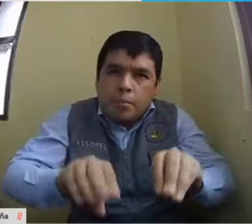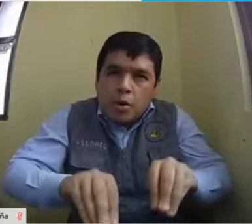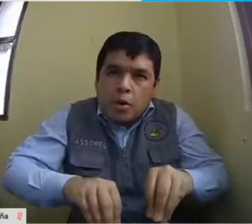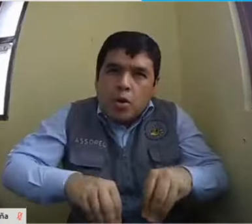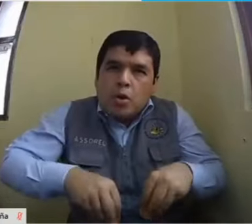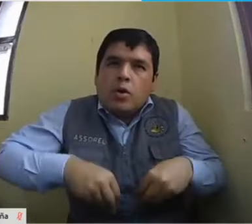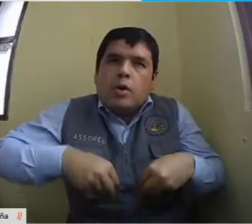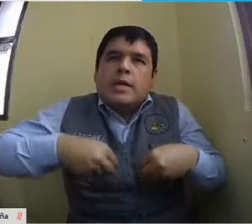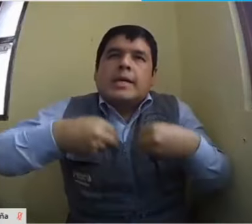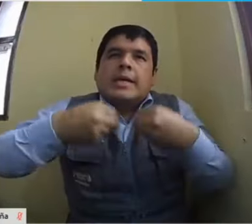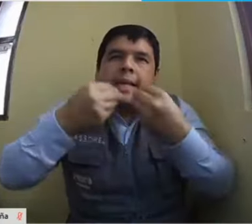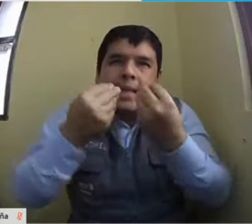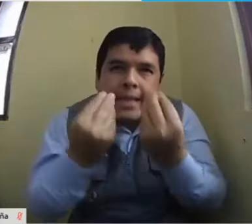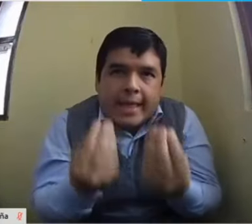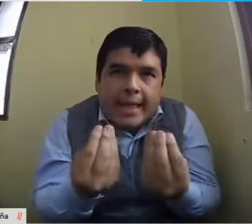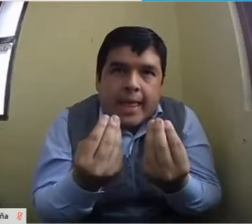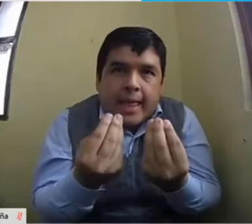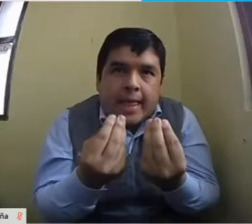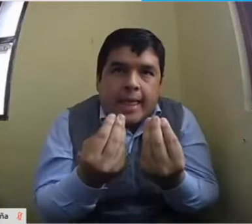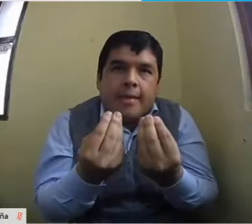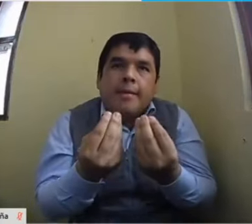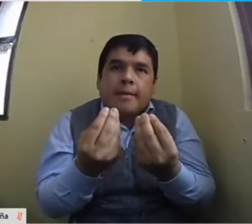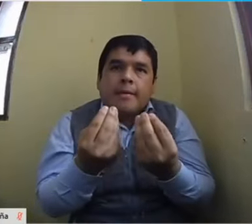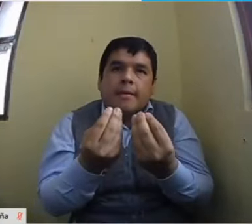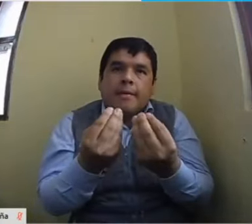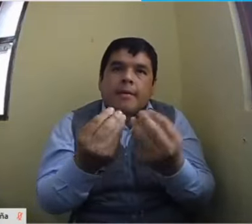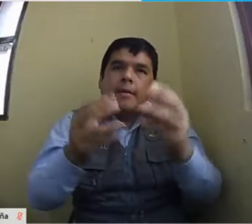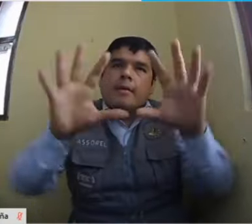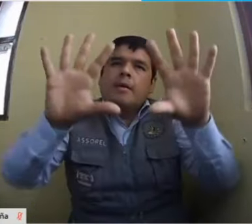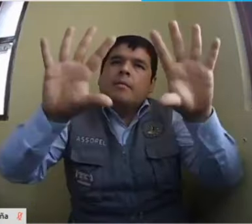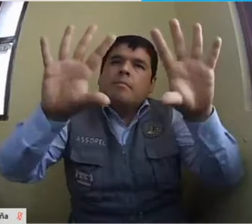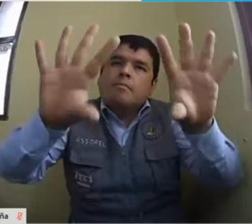De afuera adentro. ¿Por qué?